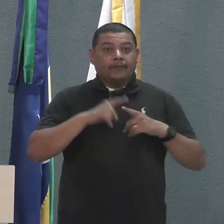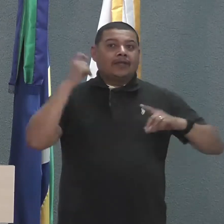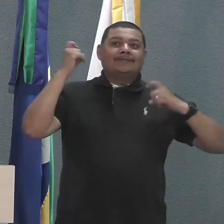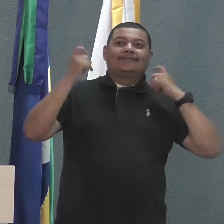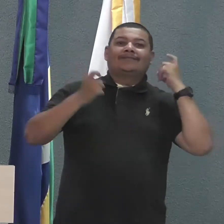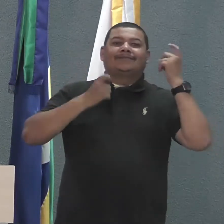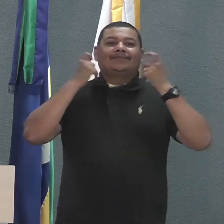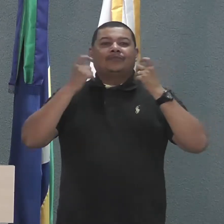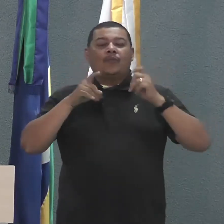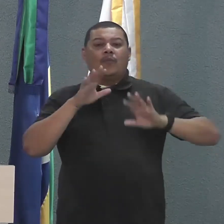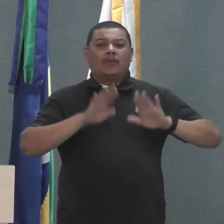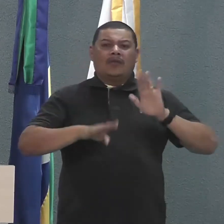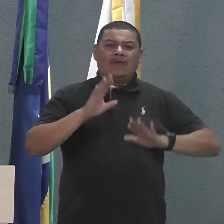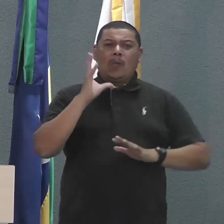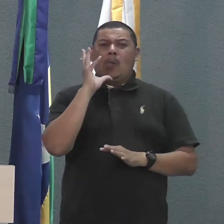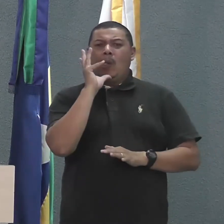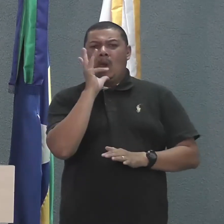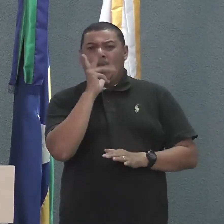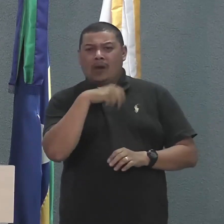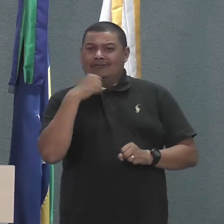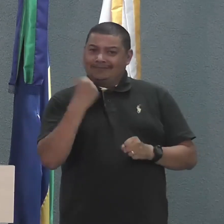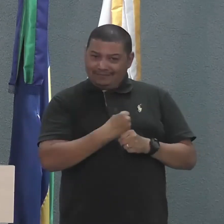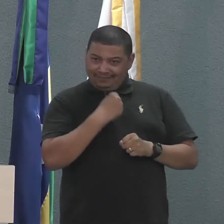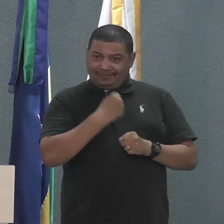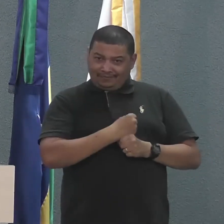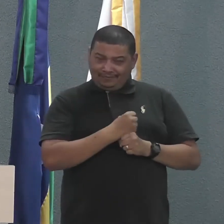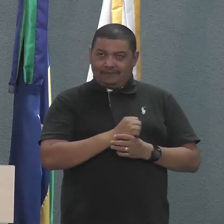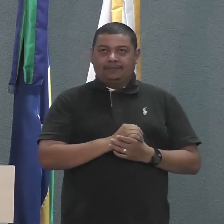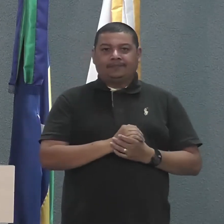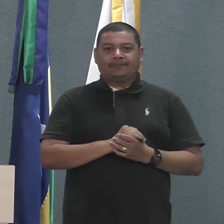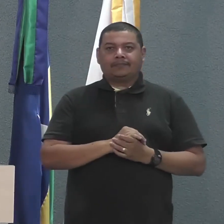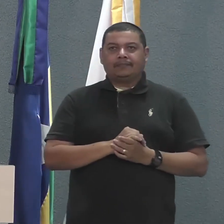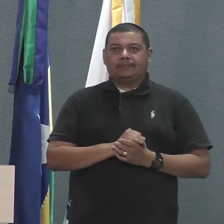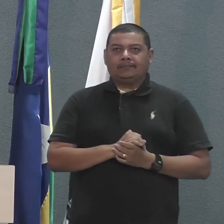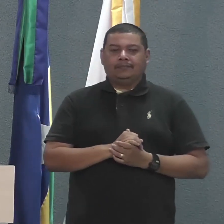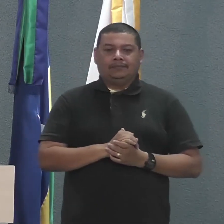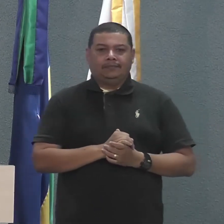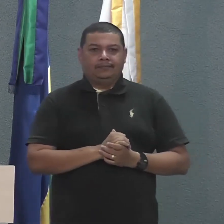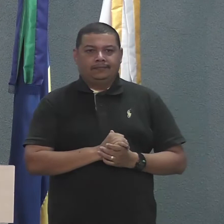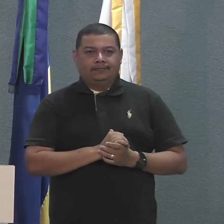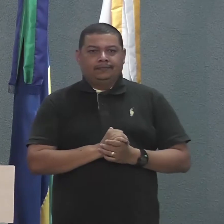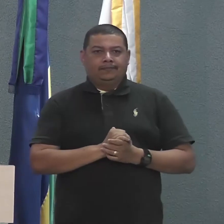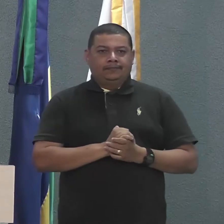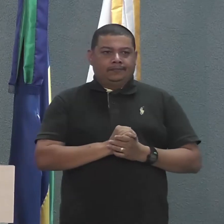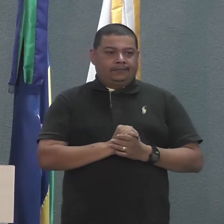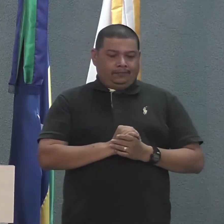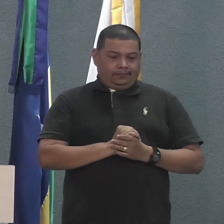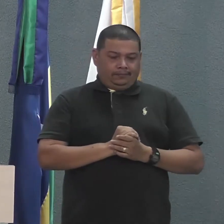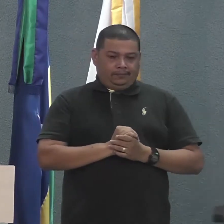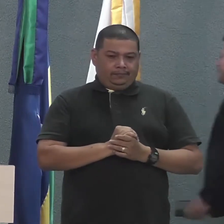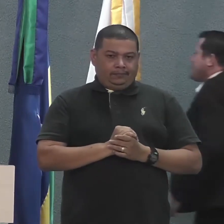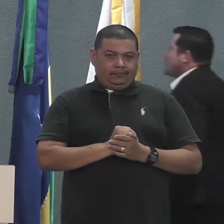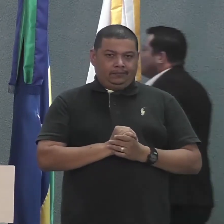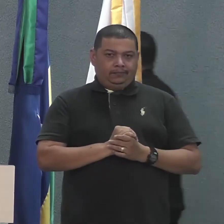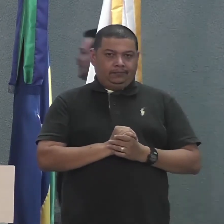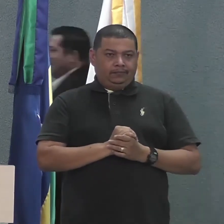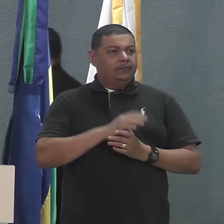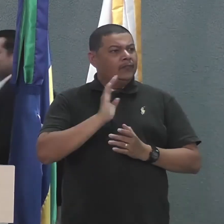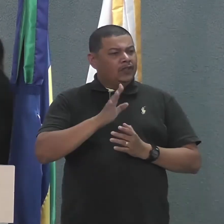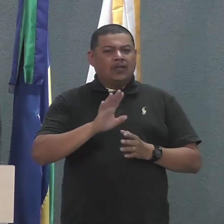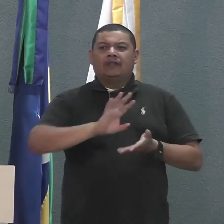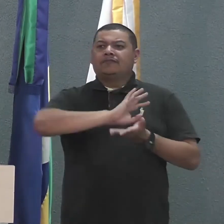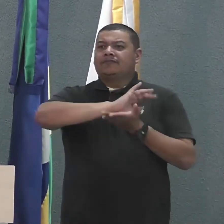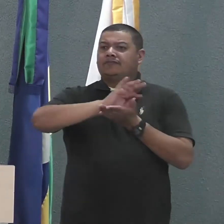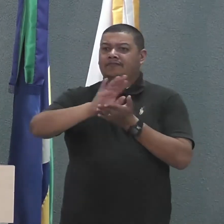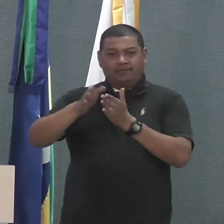mas da anterior também, para que essa ponte viesse a ser restaurada. E foi um dos pedidos do